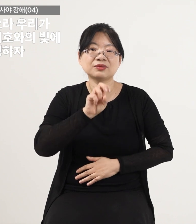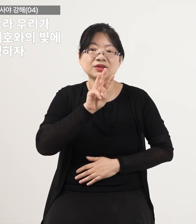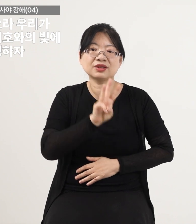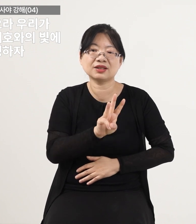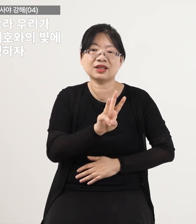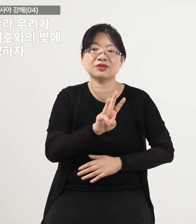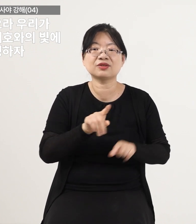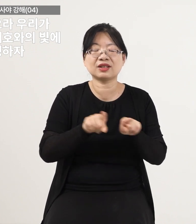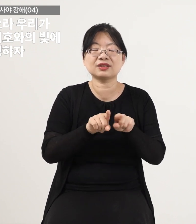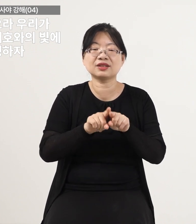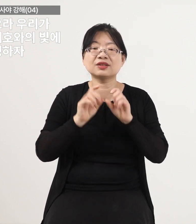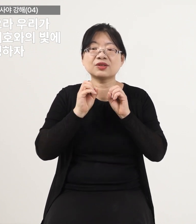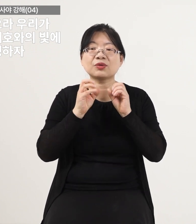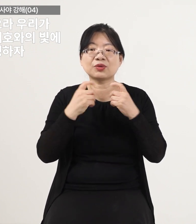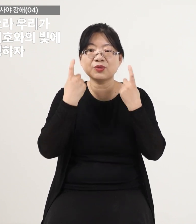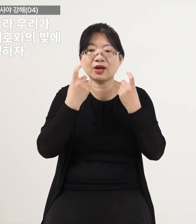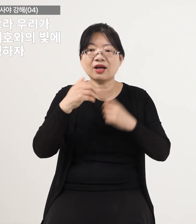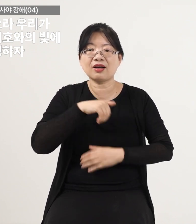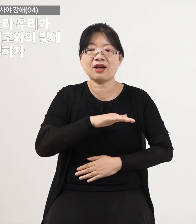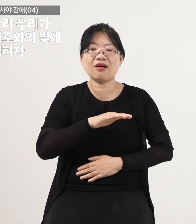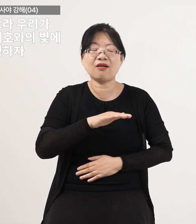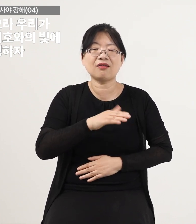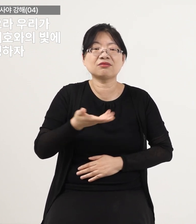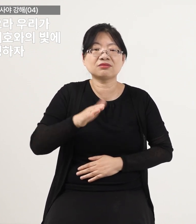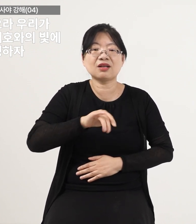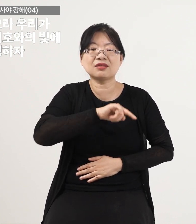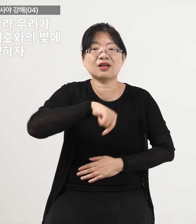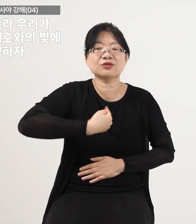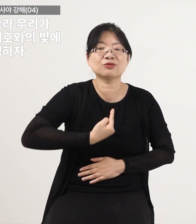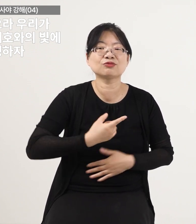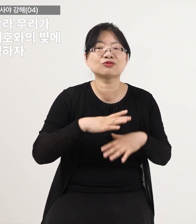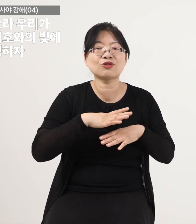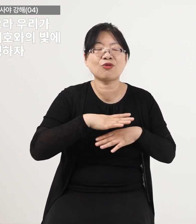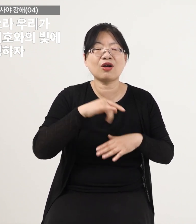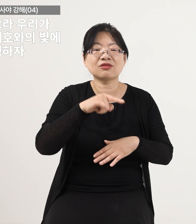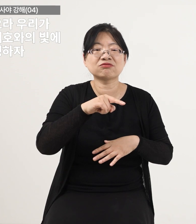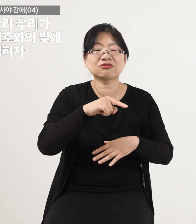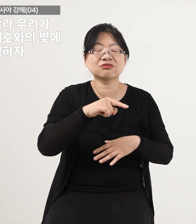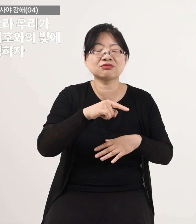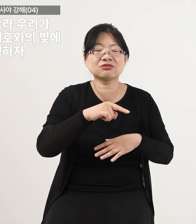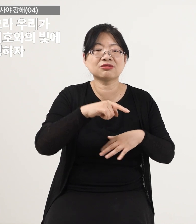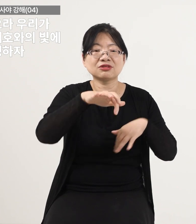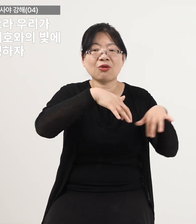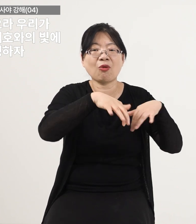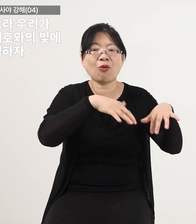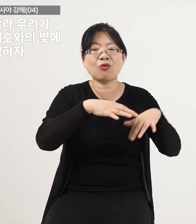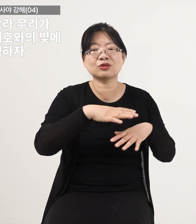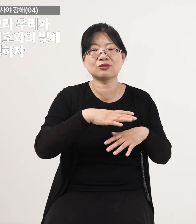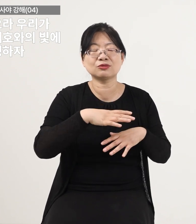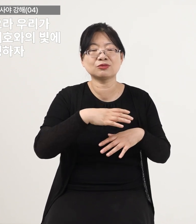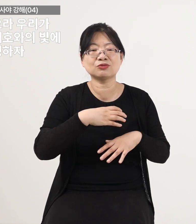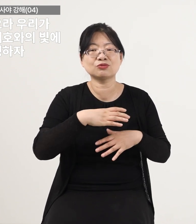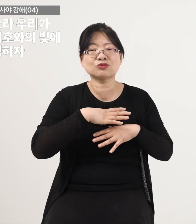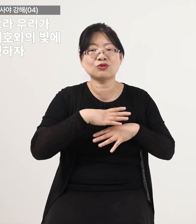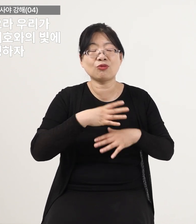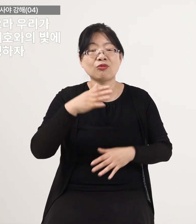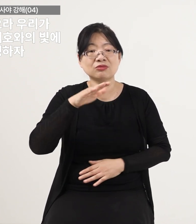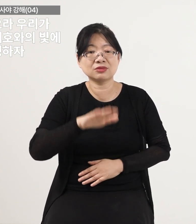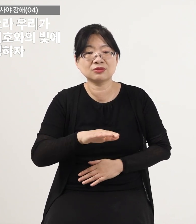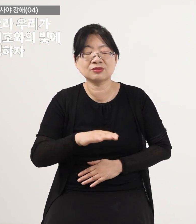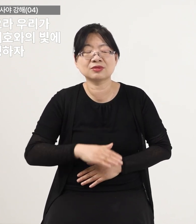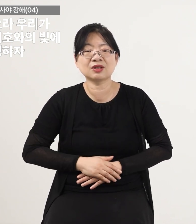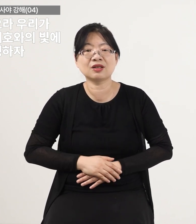23살짜리도 따라갔어요. 가가지고 자기도 무서워요. 그 거리를 지나는 곳조차가 두려운데